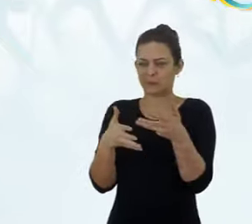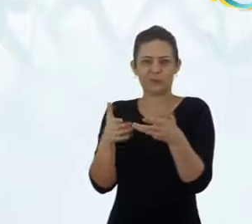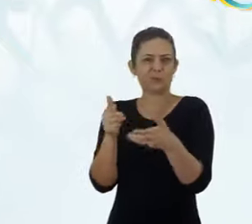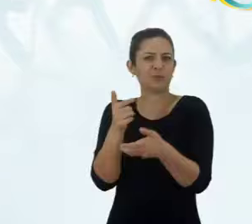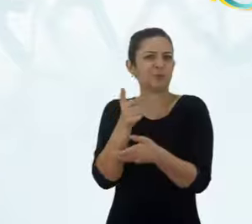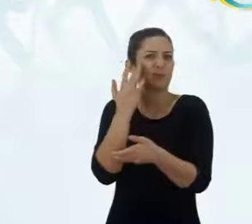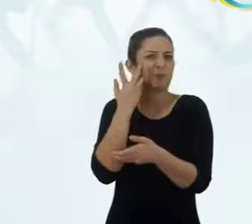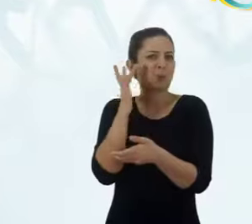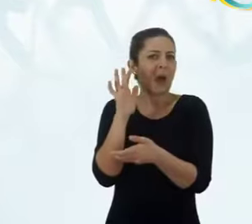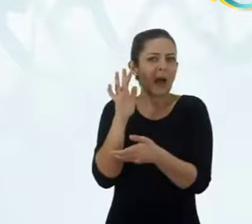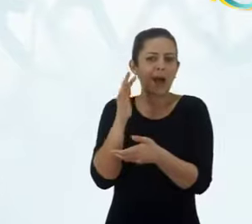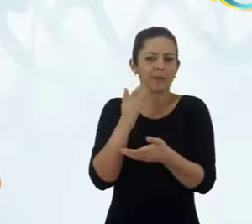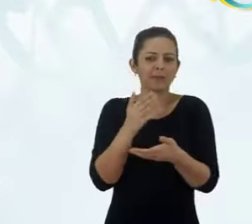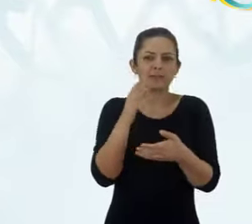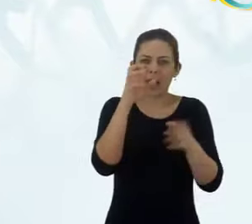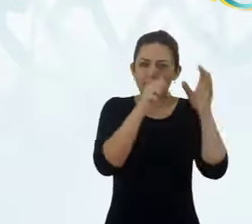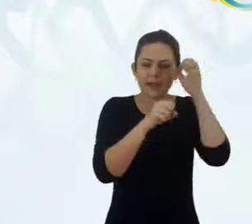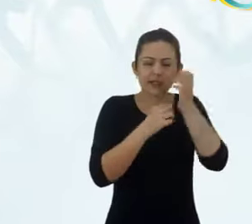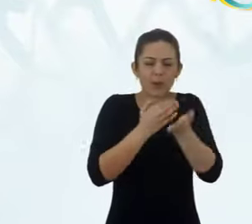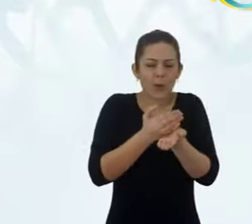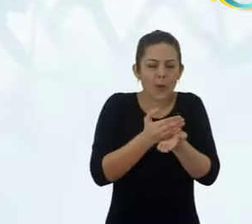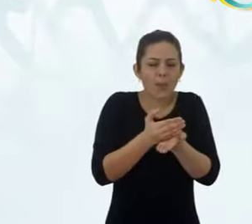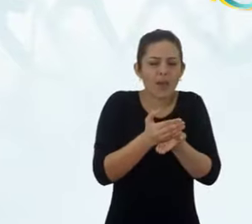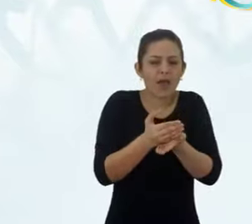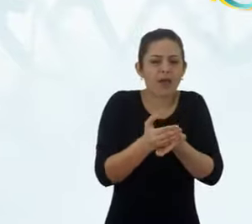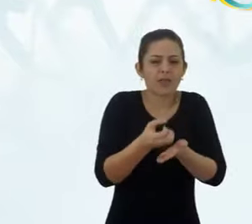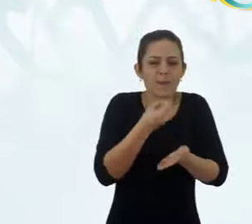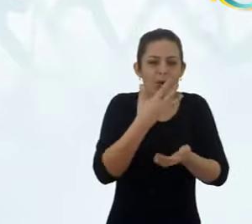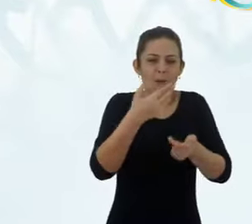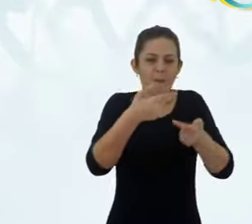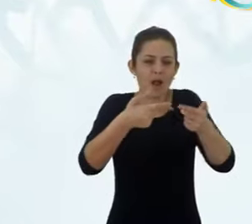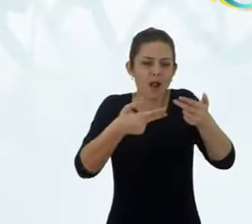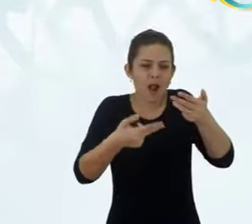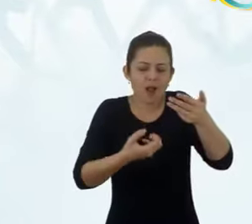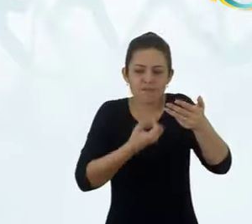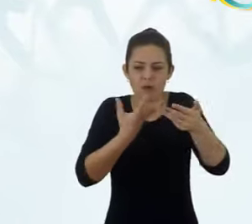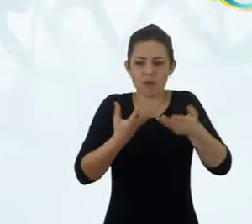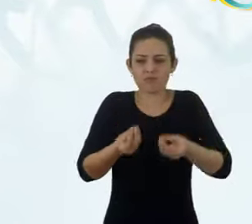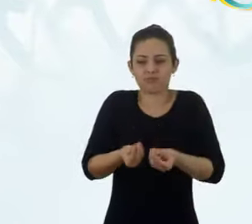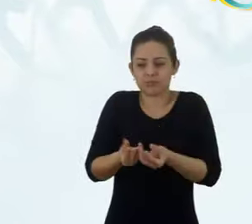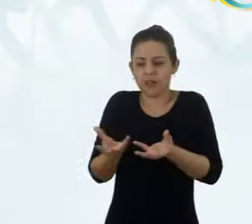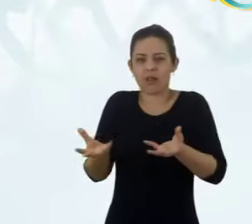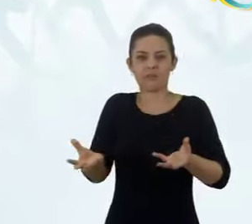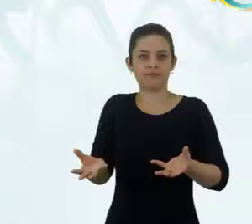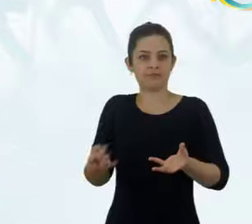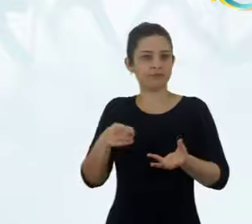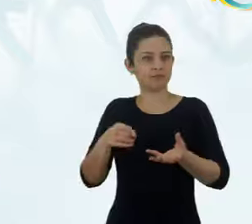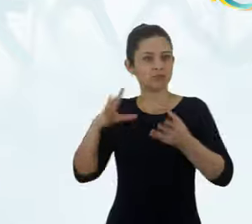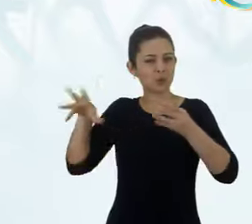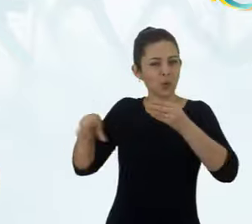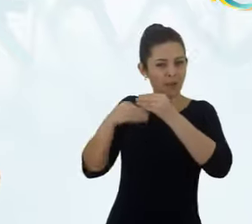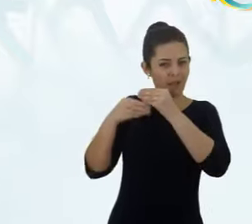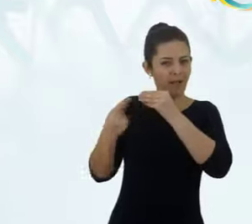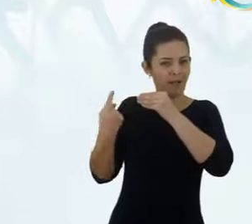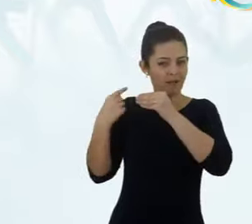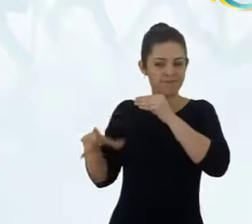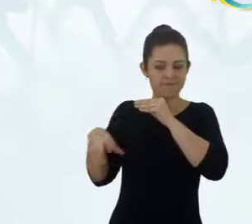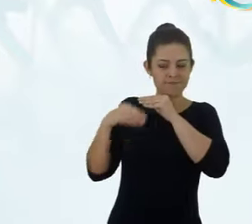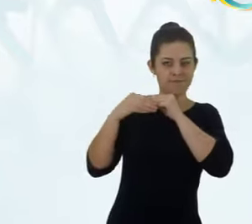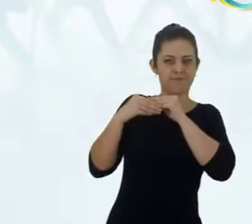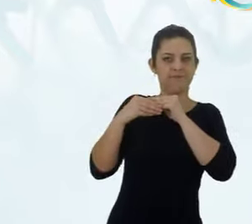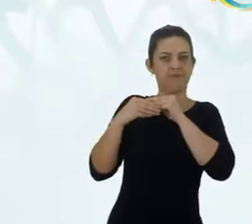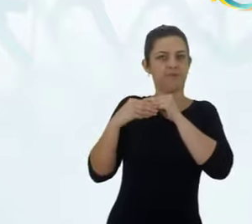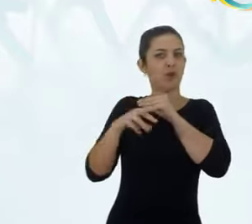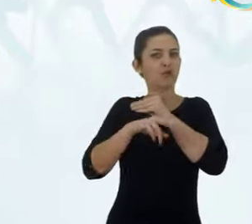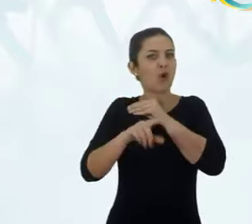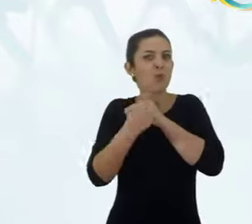partir do momento que ela começa a aprender, o quanto de benefício isso pode trazer? E eu falo isso, completando o que eu disse